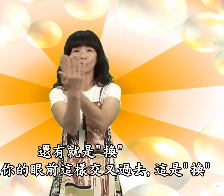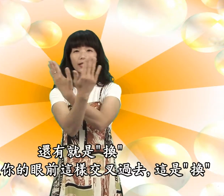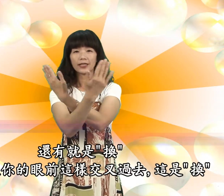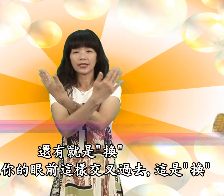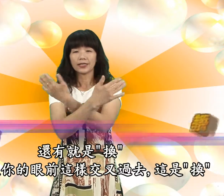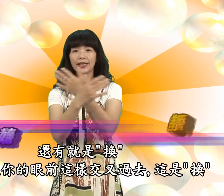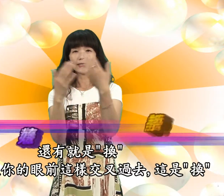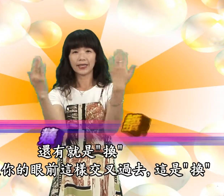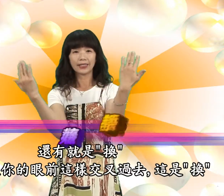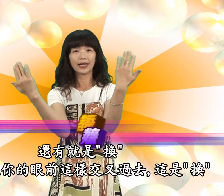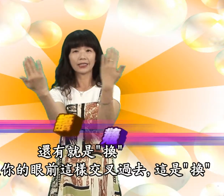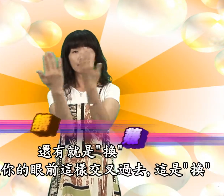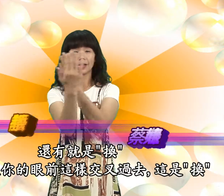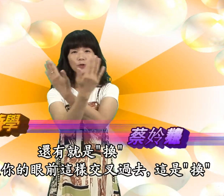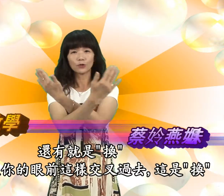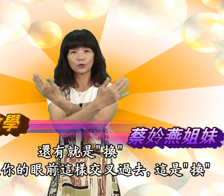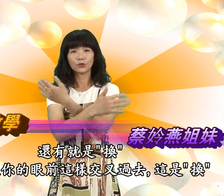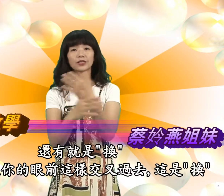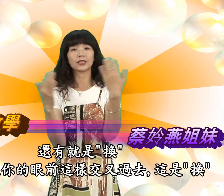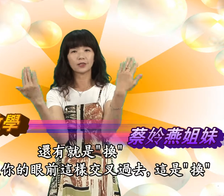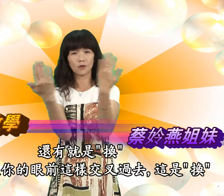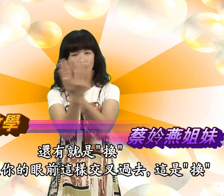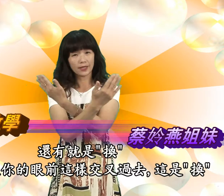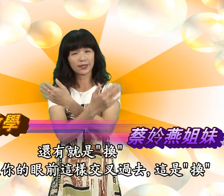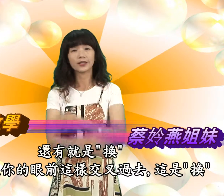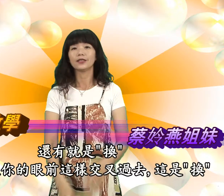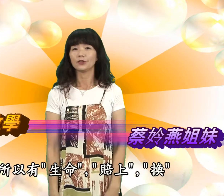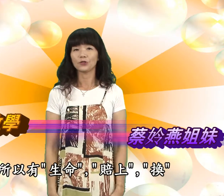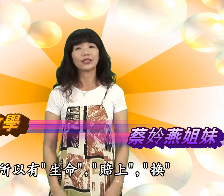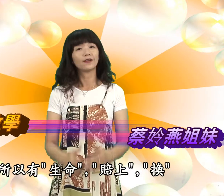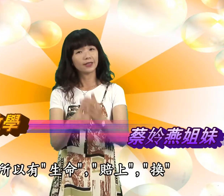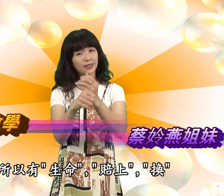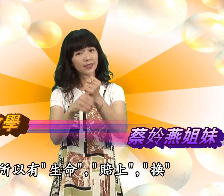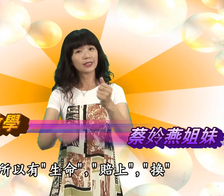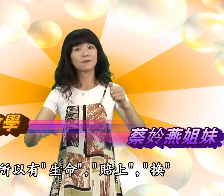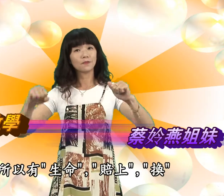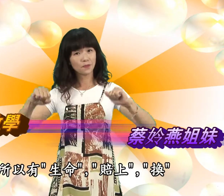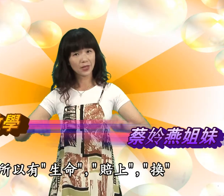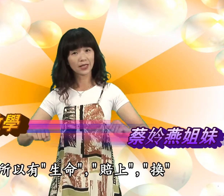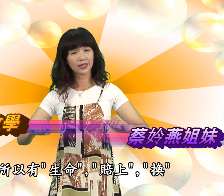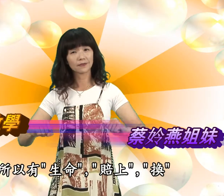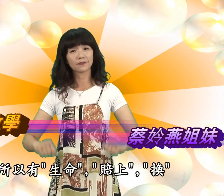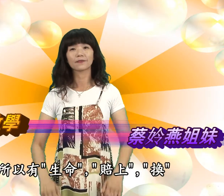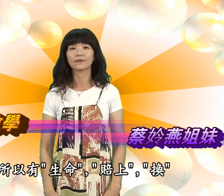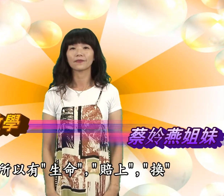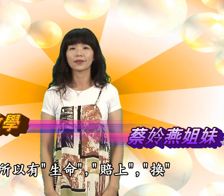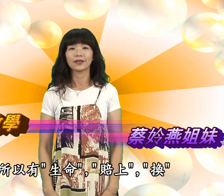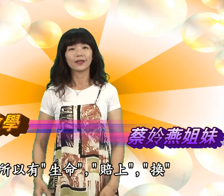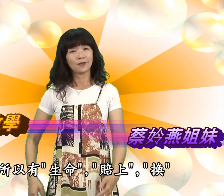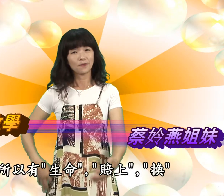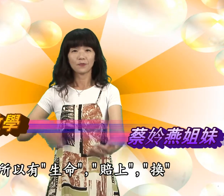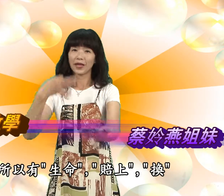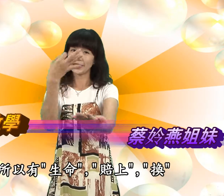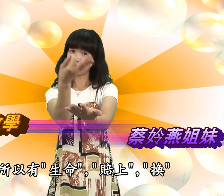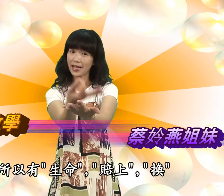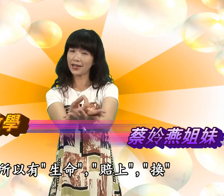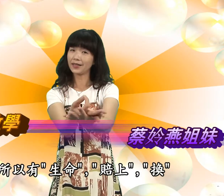你的眼前这样交叉过去，这是换。所以有生命、赔上，